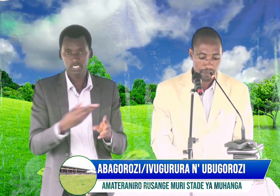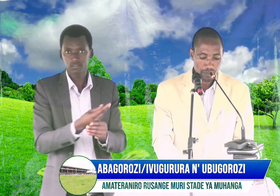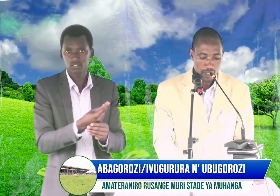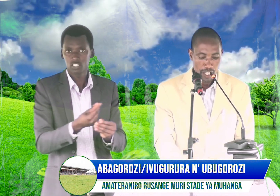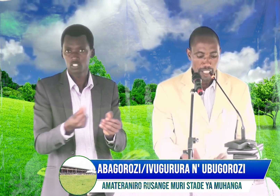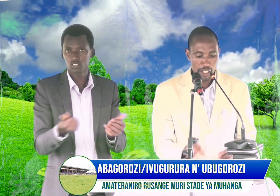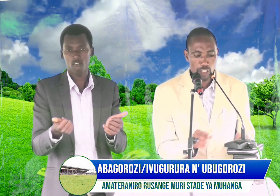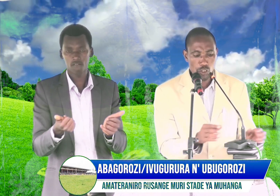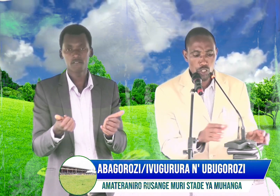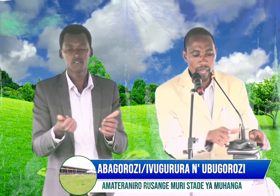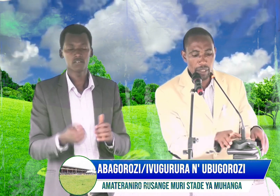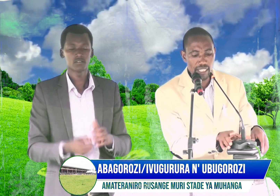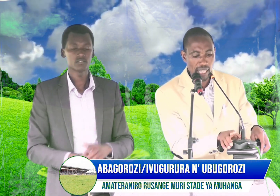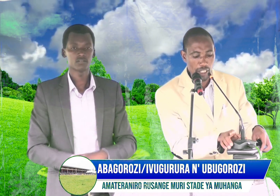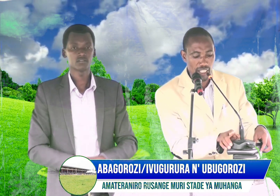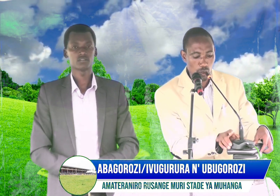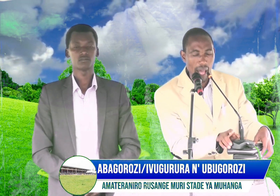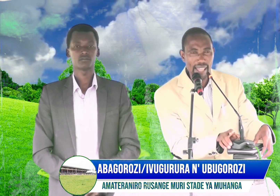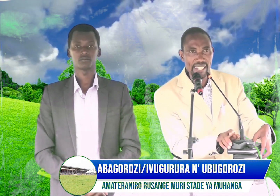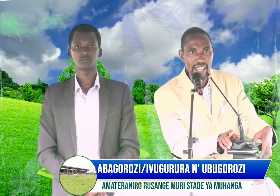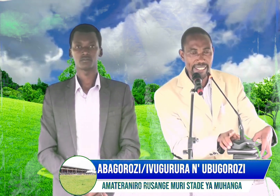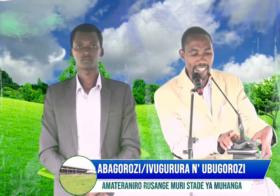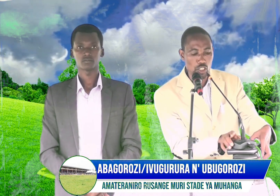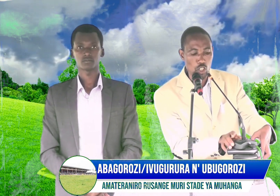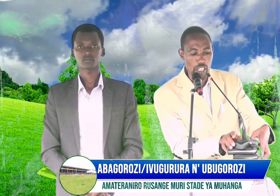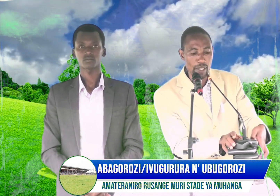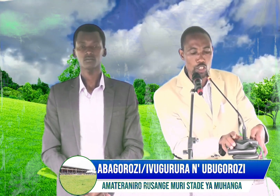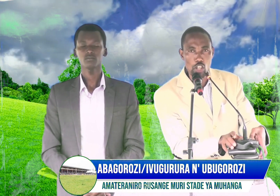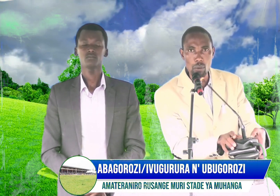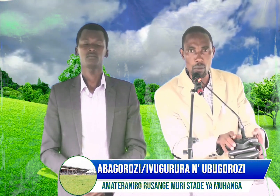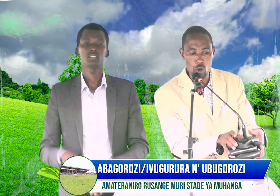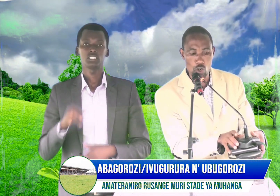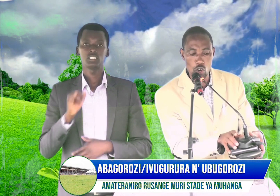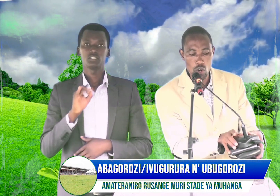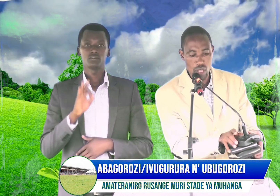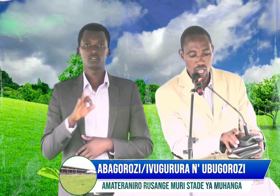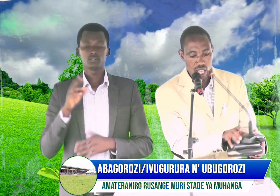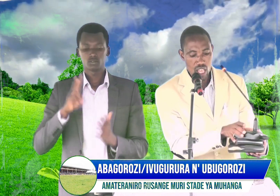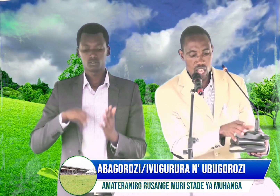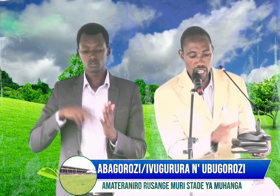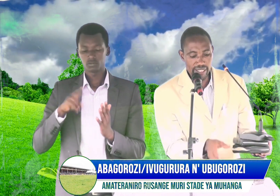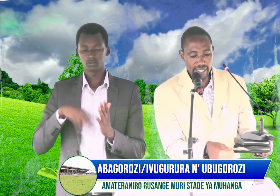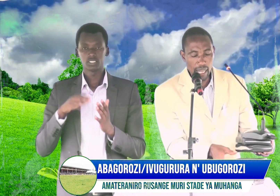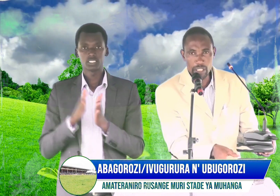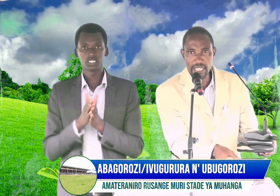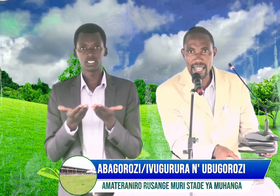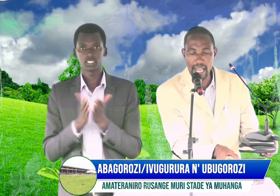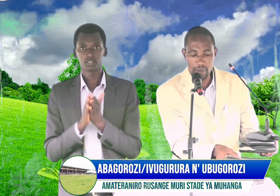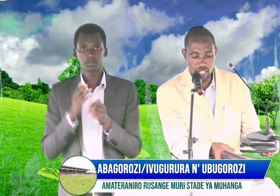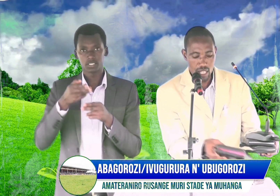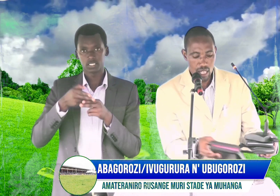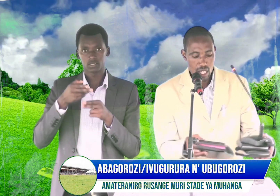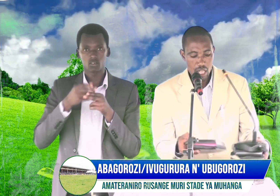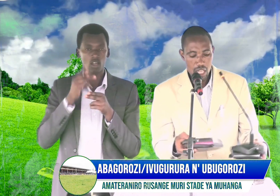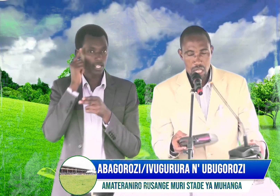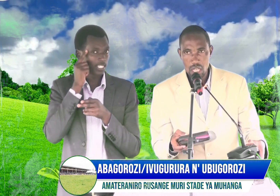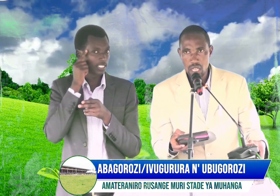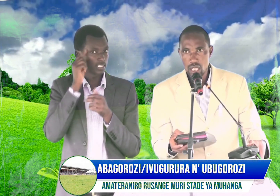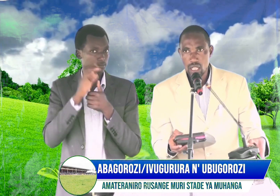y'imperuka iyo dusomye mu gitabo cyitwa intekerezo imico n'ubumuntu ni igitabo cya kabiri